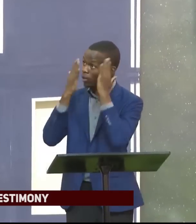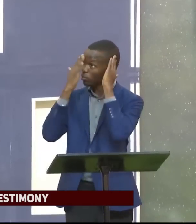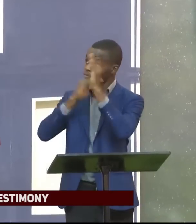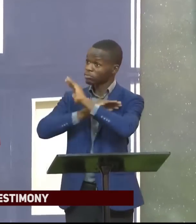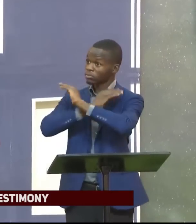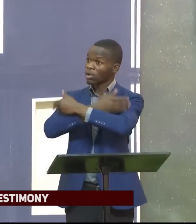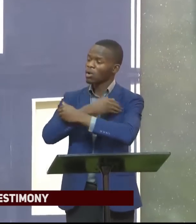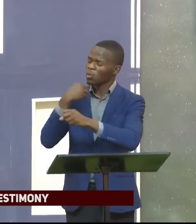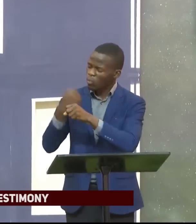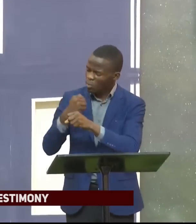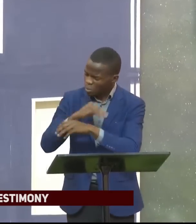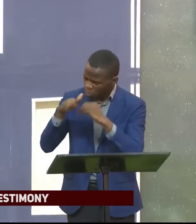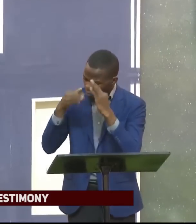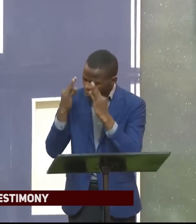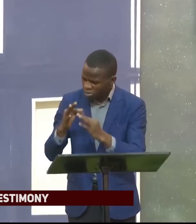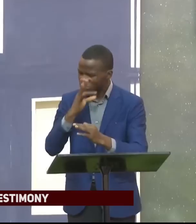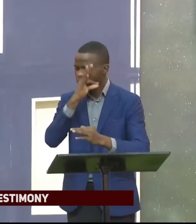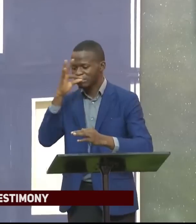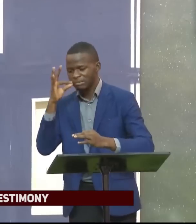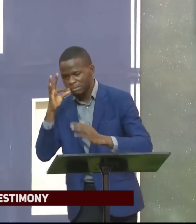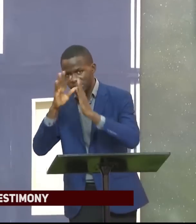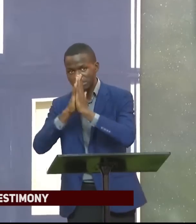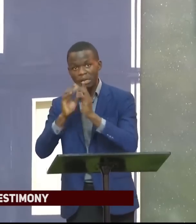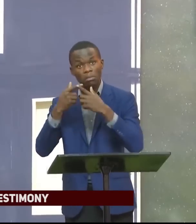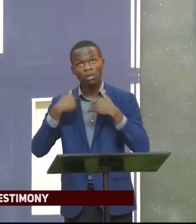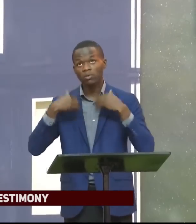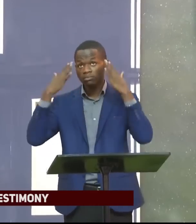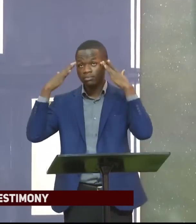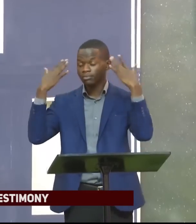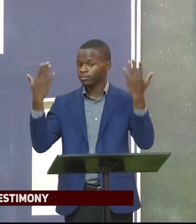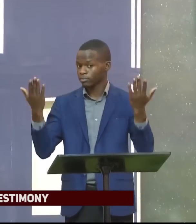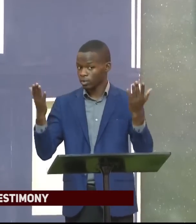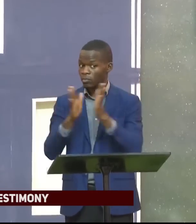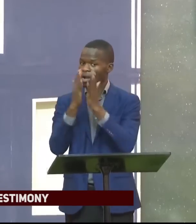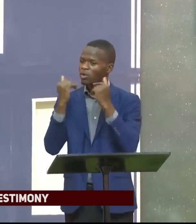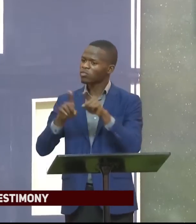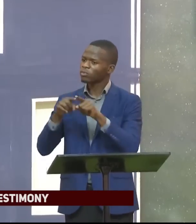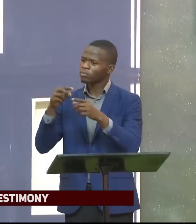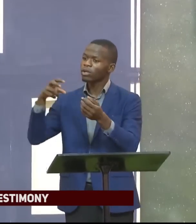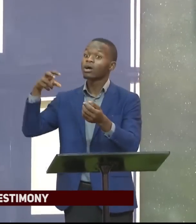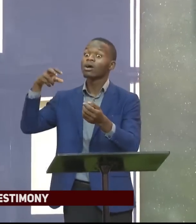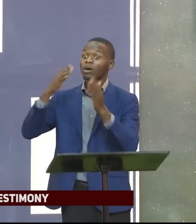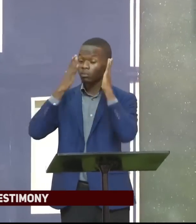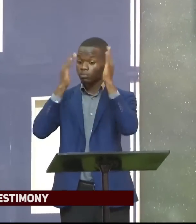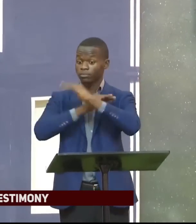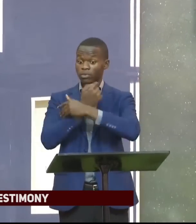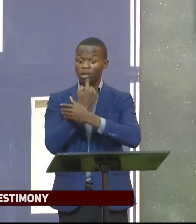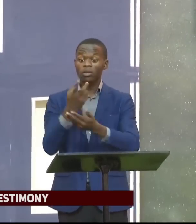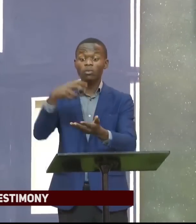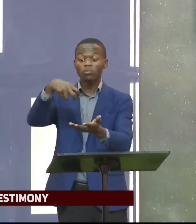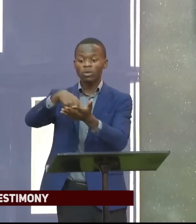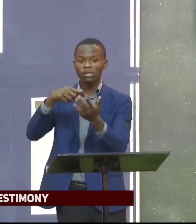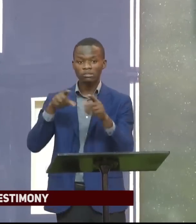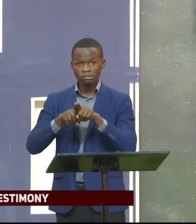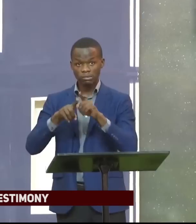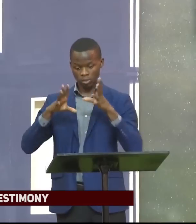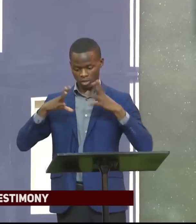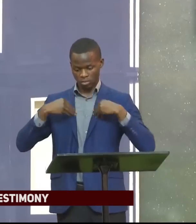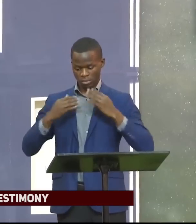byonna tubikoze tusabye nsiibye naye nange simanyi. Nangamba fukamirawo ne